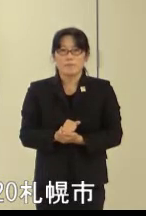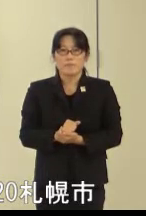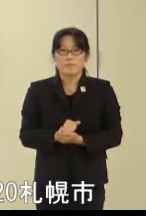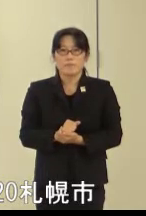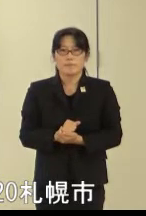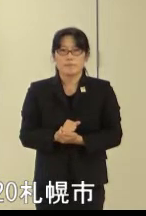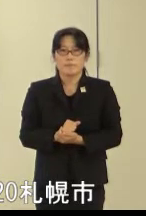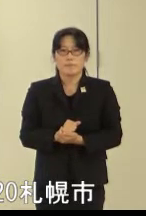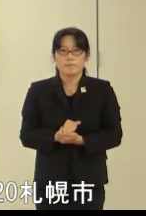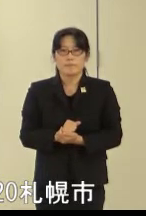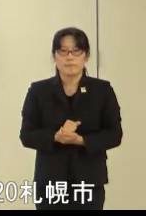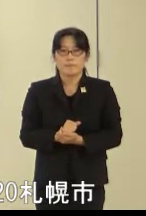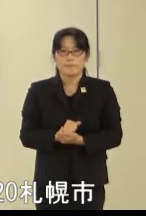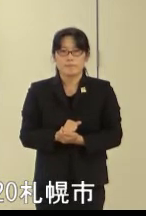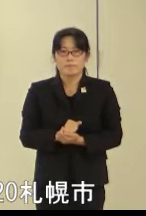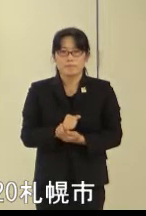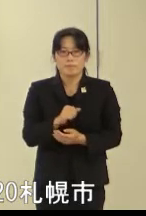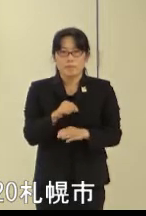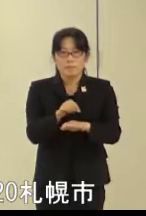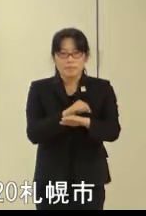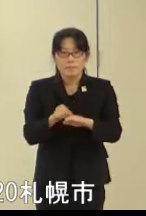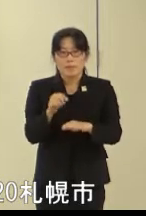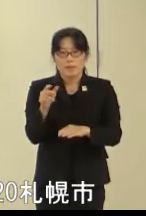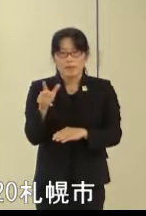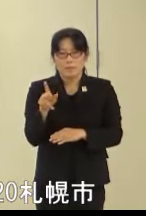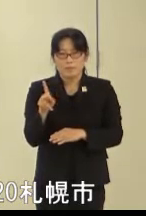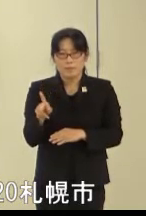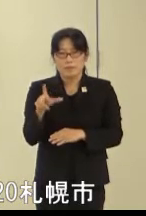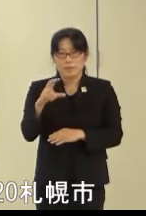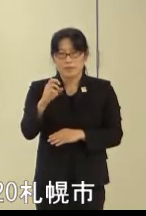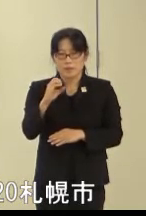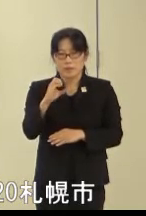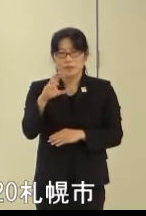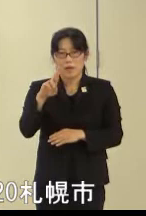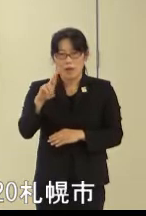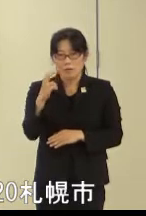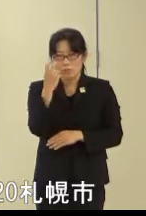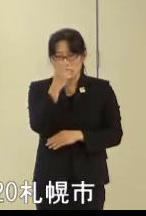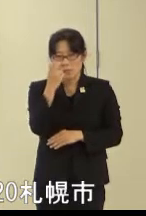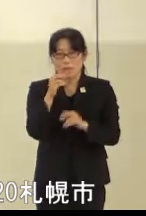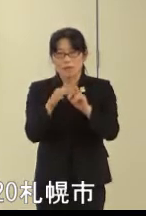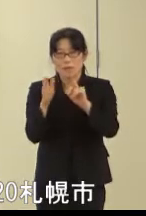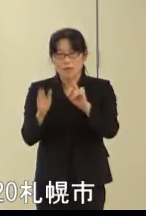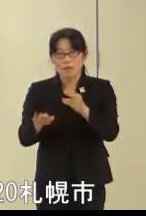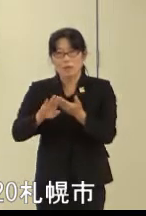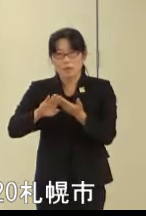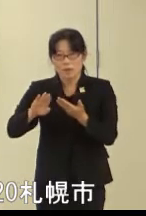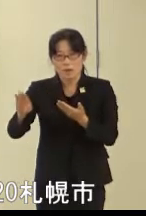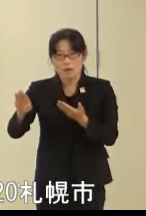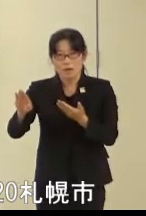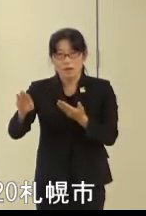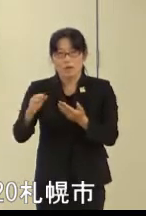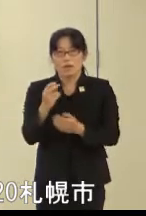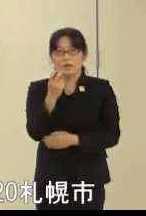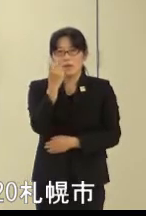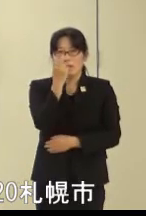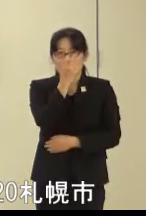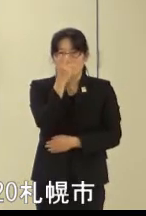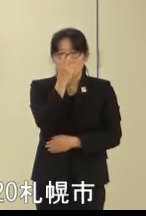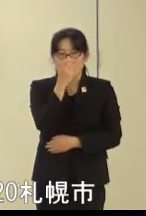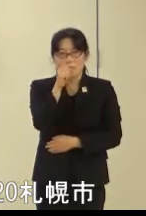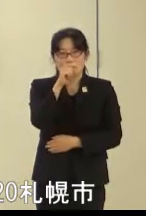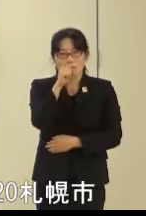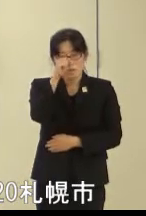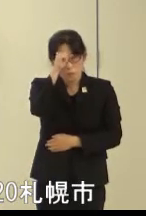まああのこの人中 pcr 検査センター以外のところにでもですね検査あの何か